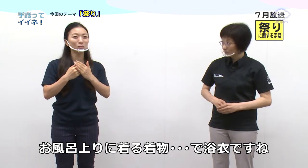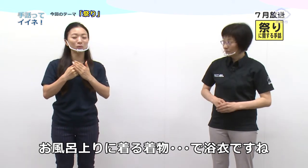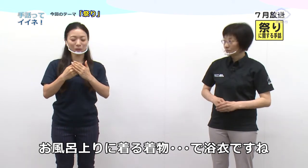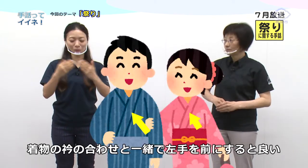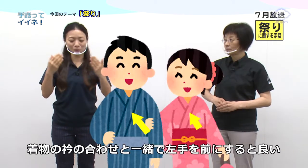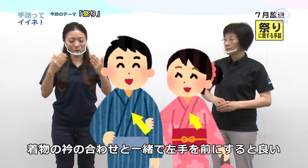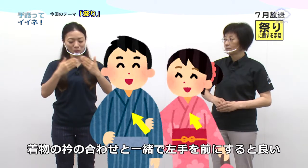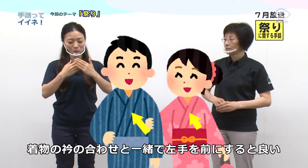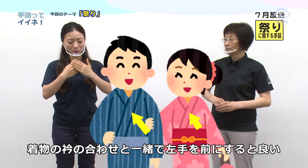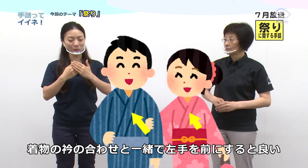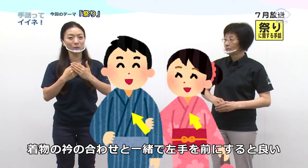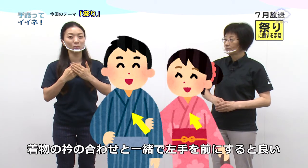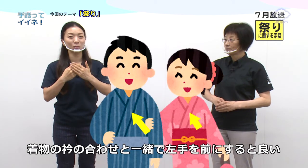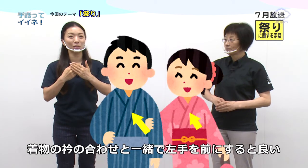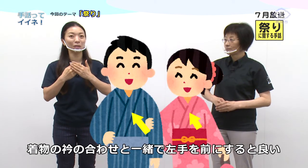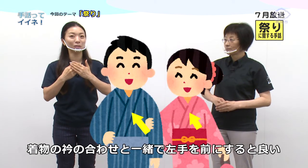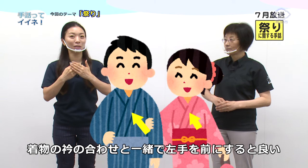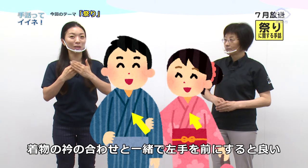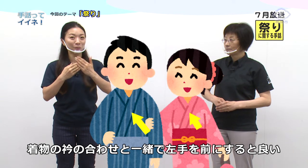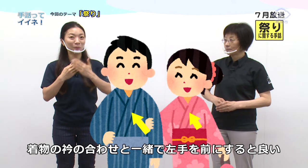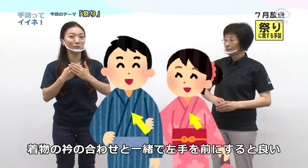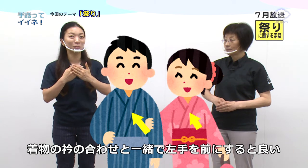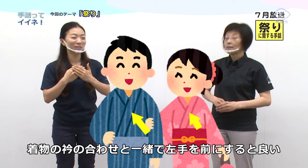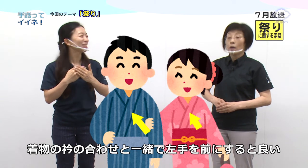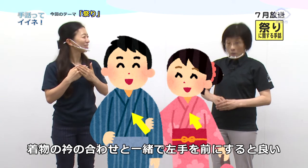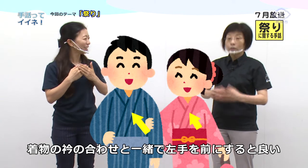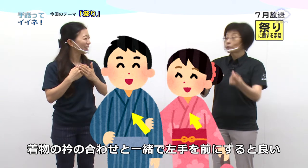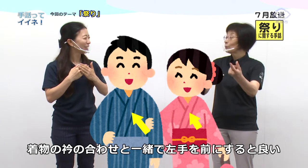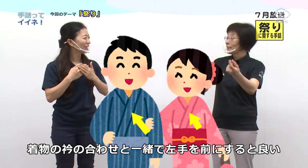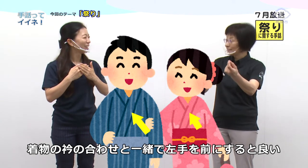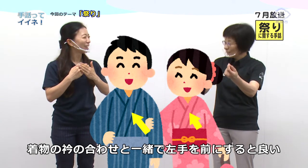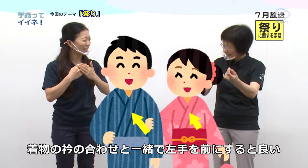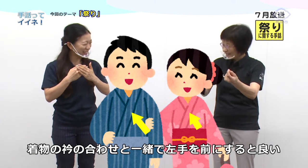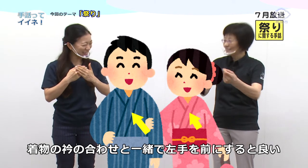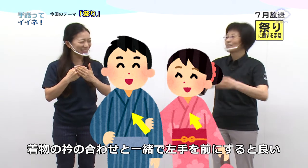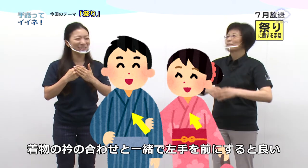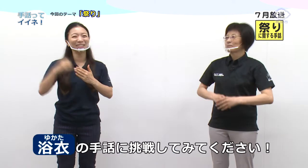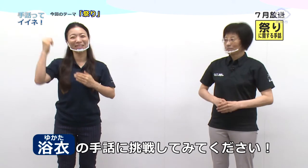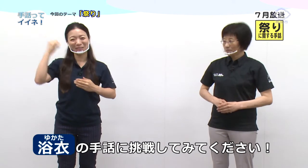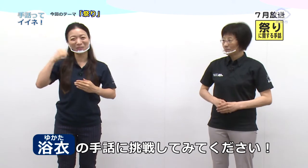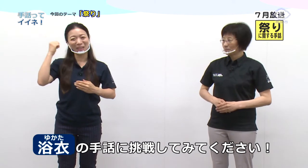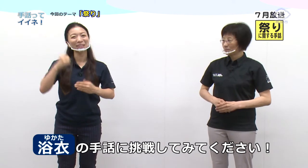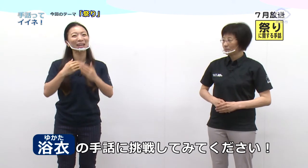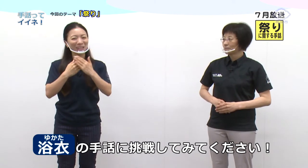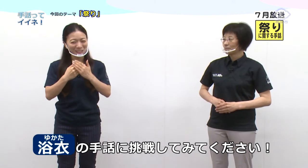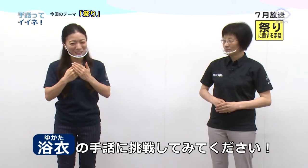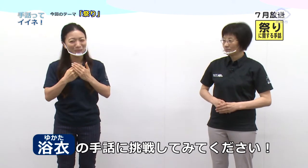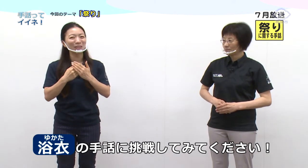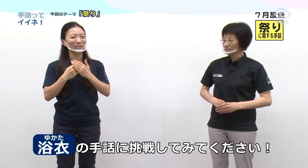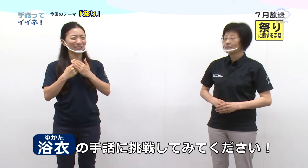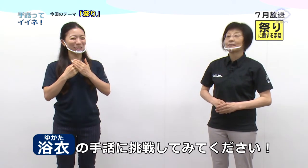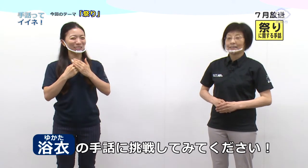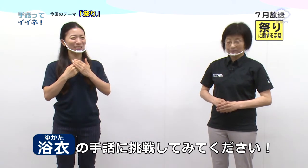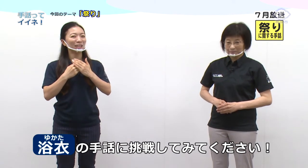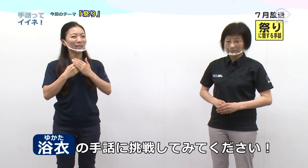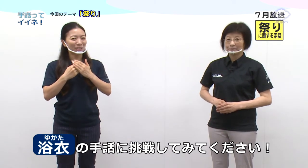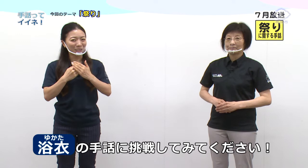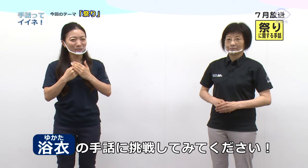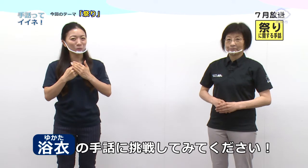浴衣の着物の合わせと一緒で、左手が前の方がいいですね。 そうです、そうです。 はい、浴衣、やってみてください。はい、それ